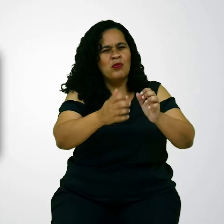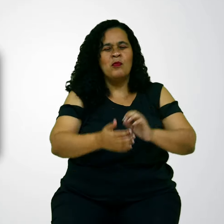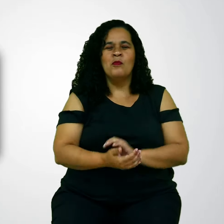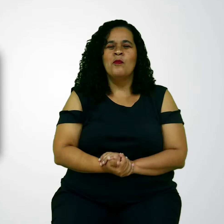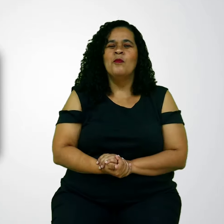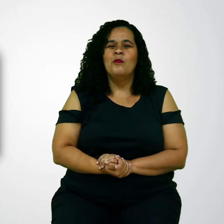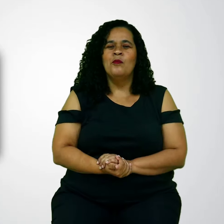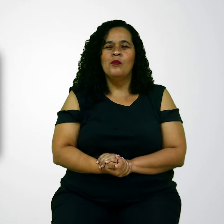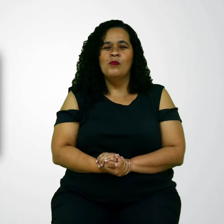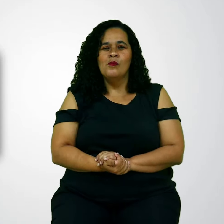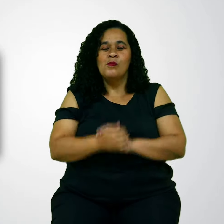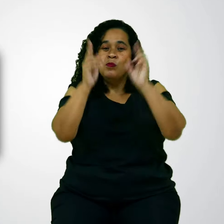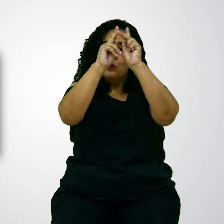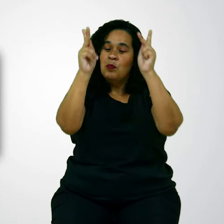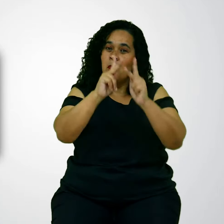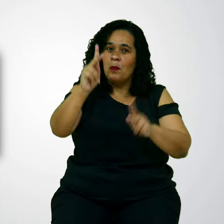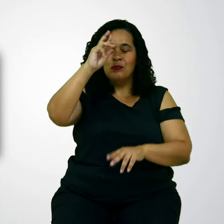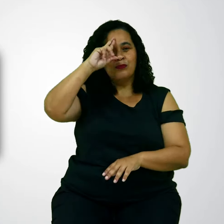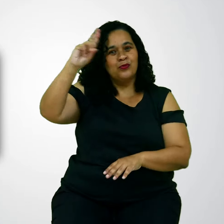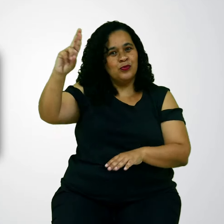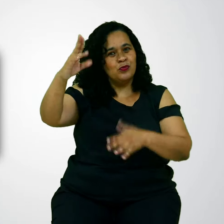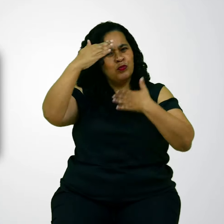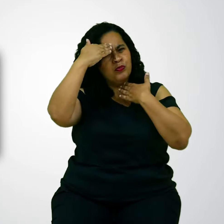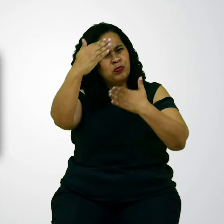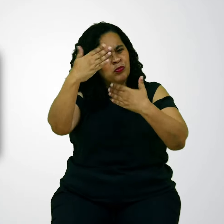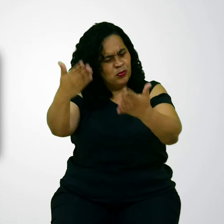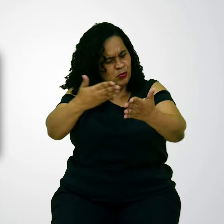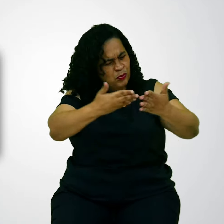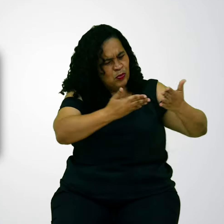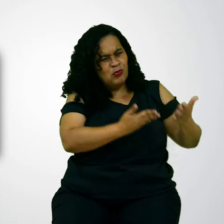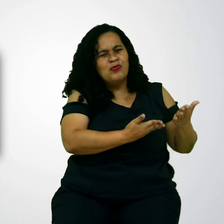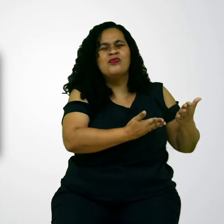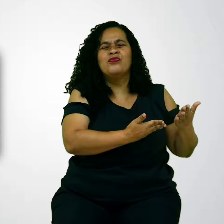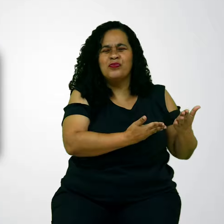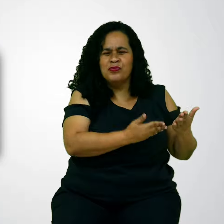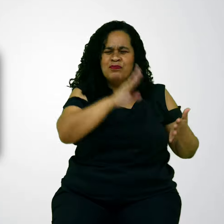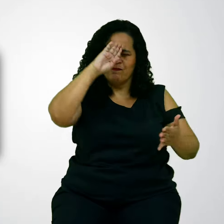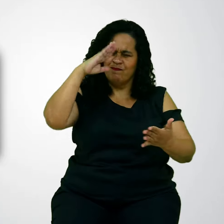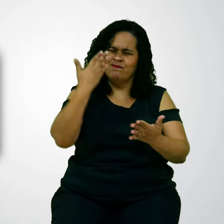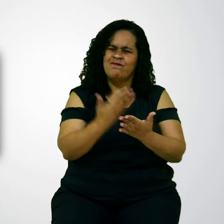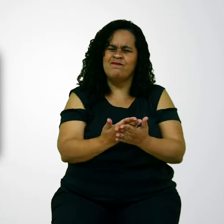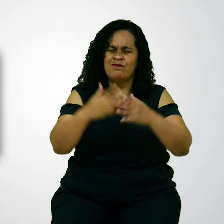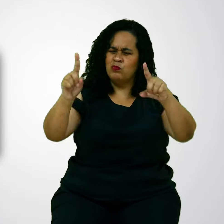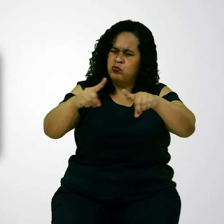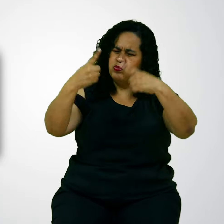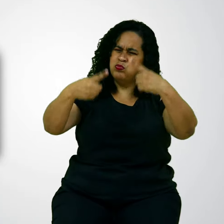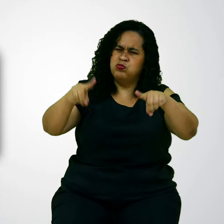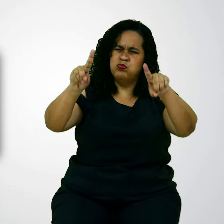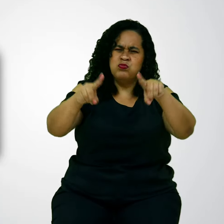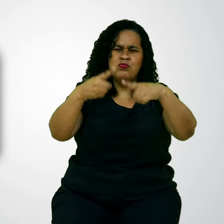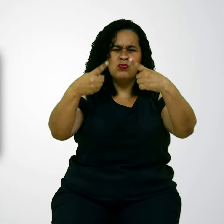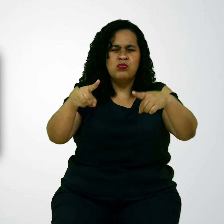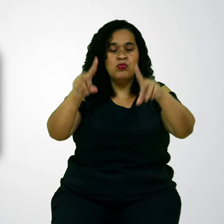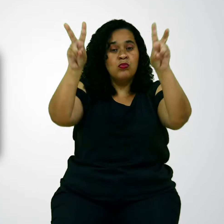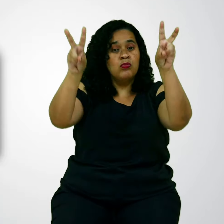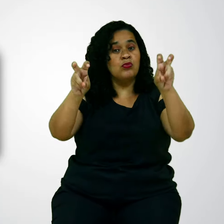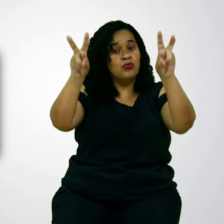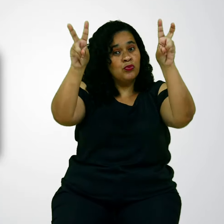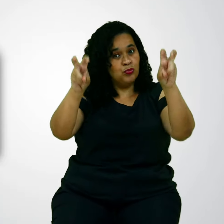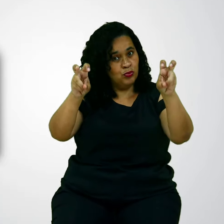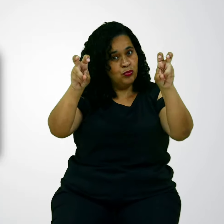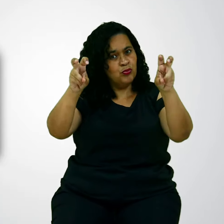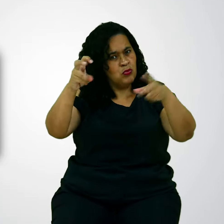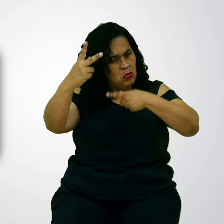com vocês, obrigado pelo convite. Tenho certeza que com as músicas, com o assunto que aqui nós estaremos